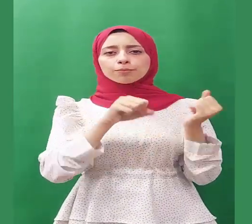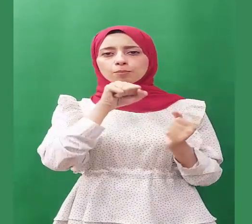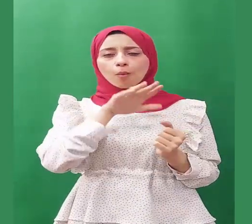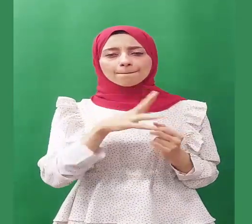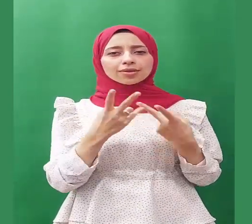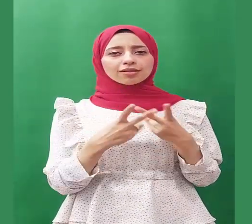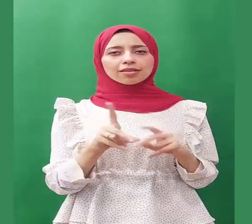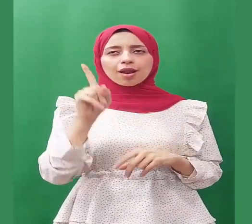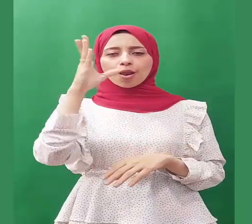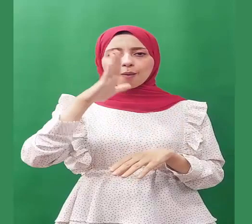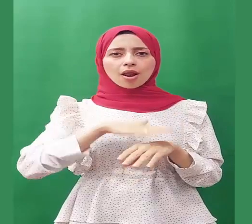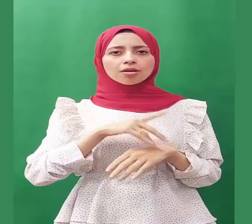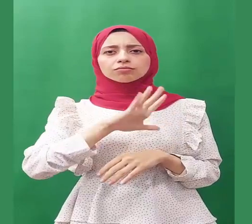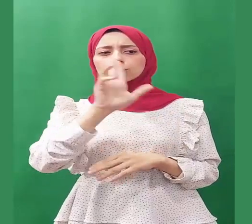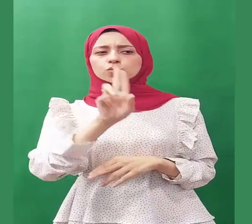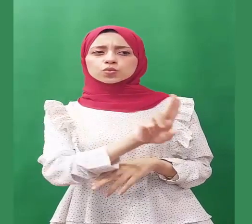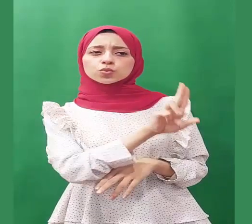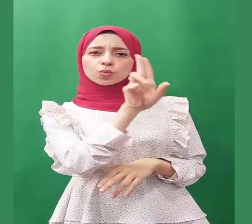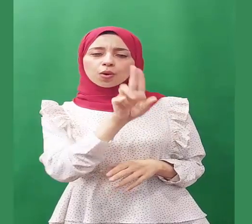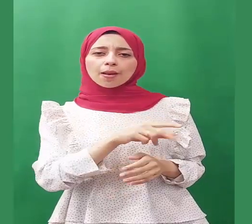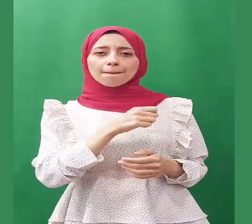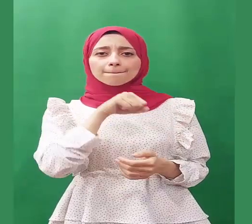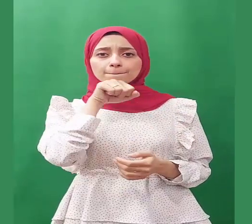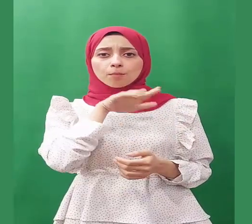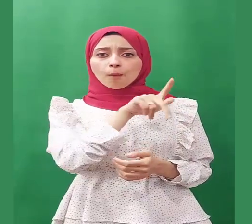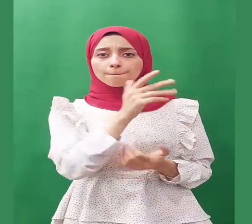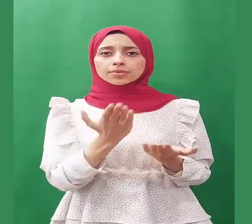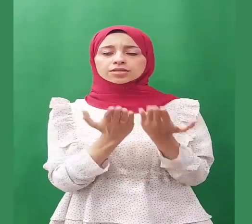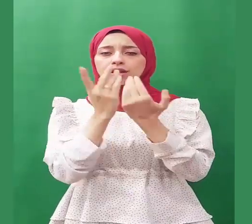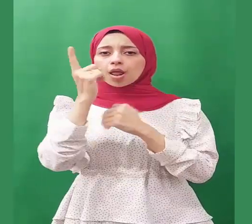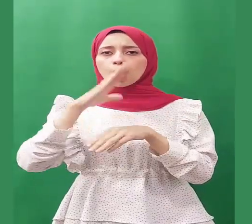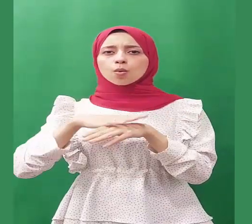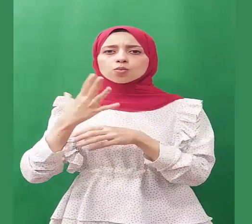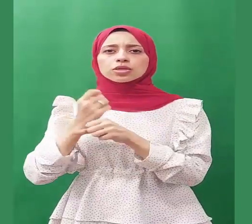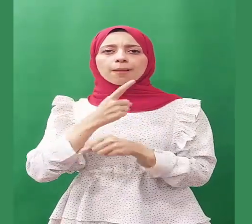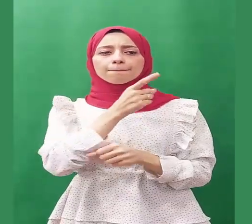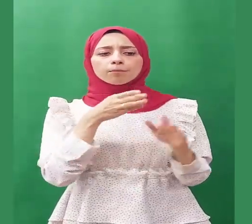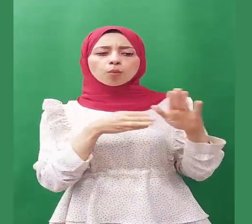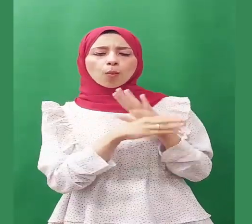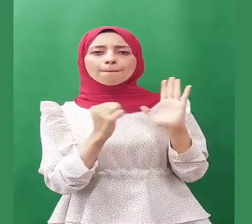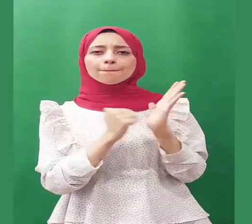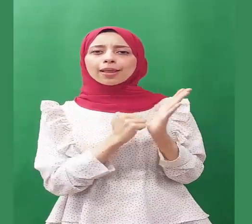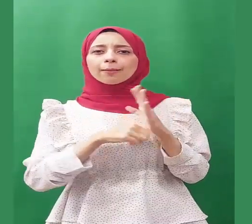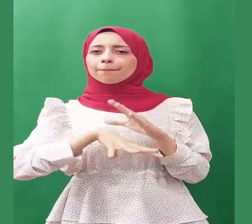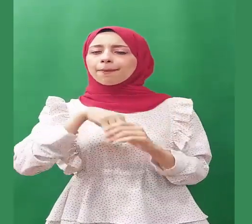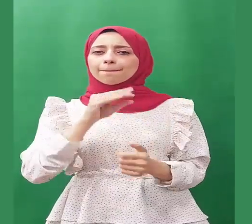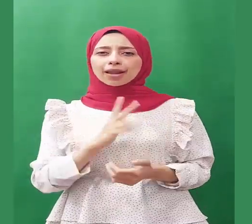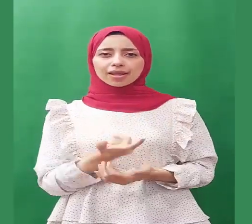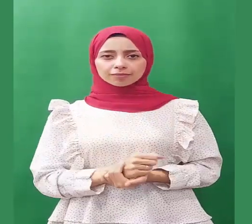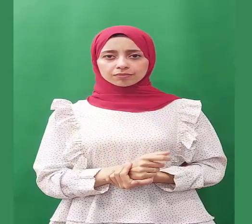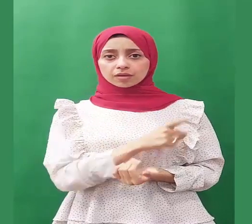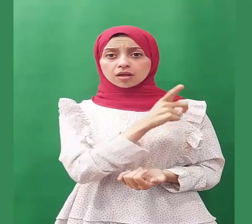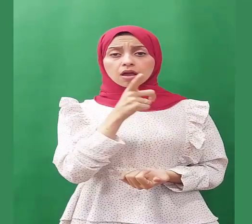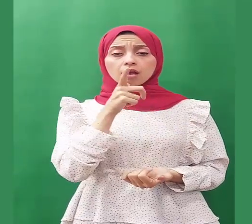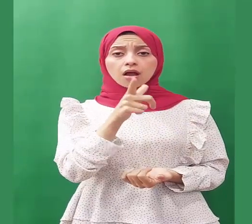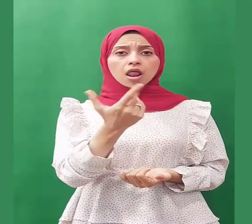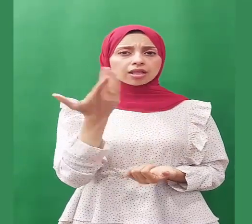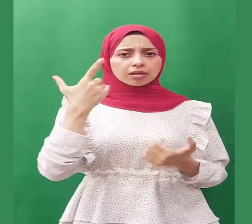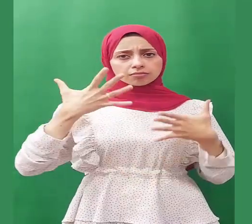عنها انها سئلت ما كان النبي صلى الله عليه وسلم يعمل في بيته قالت كان يخيط